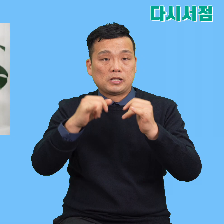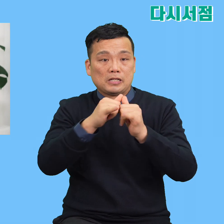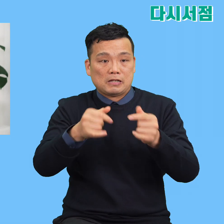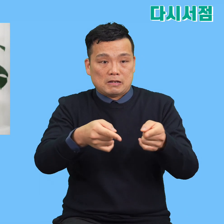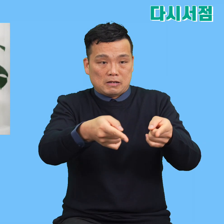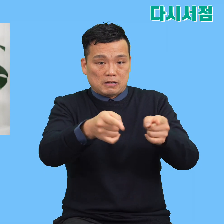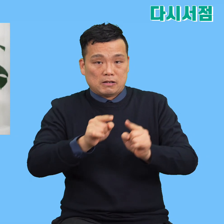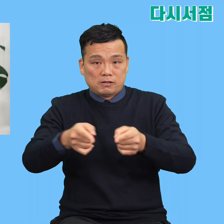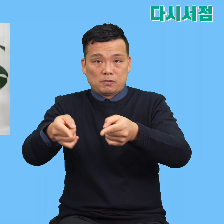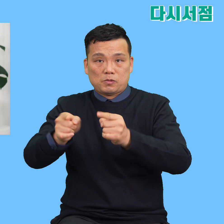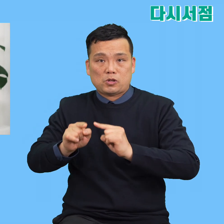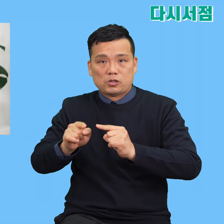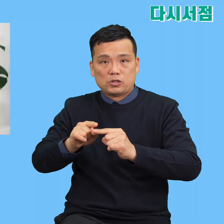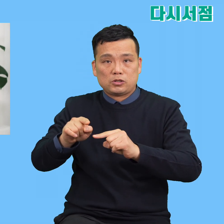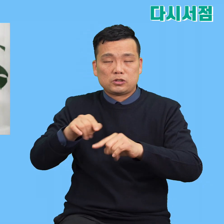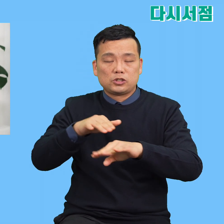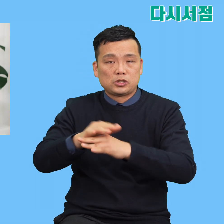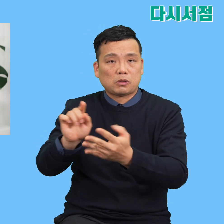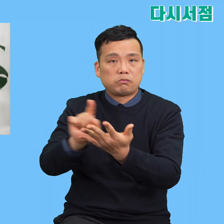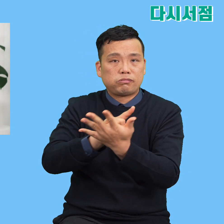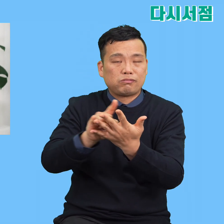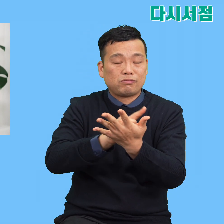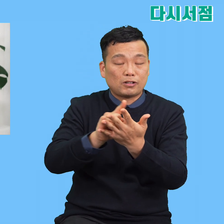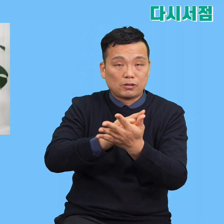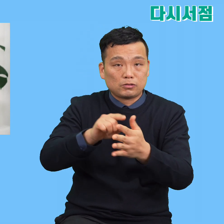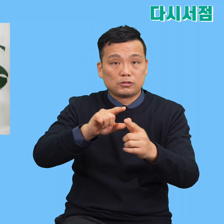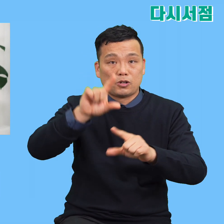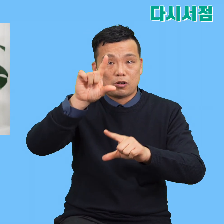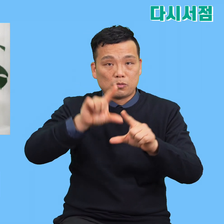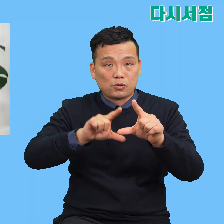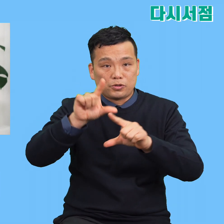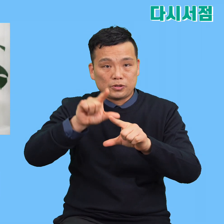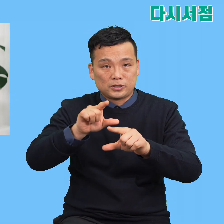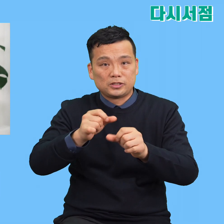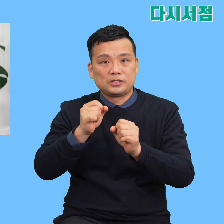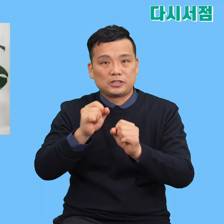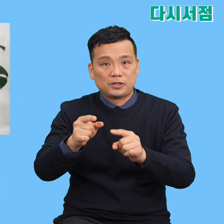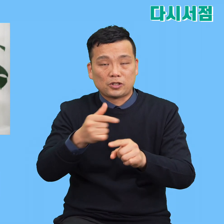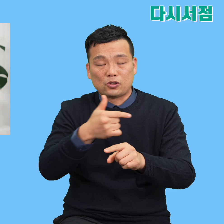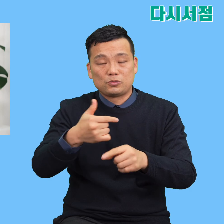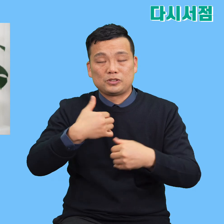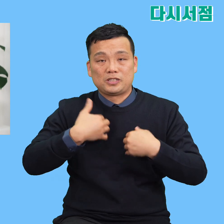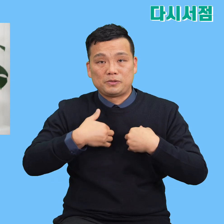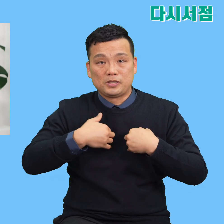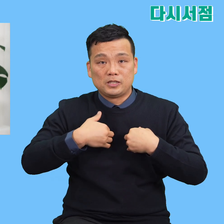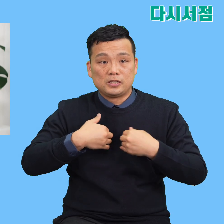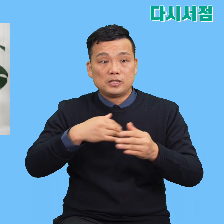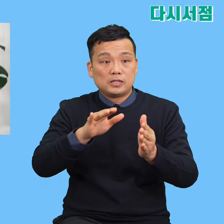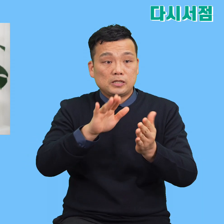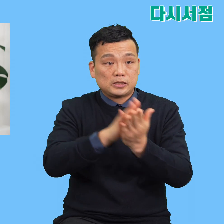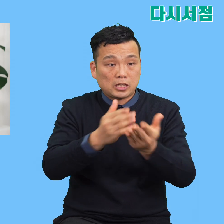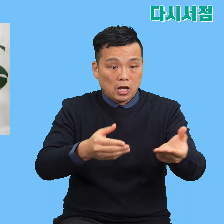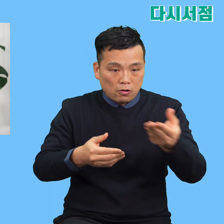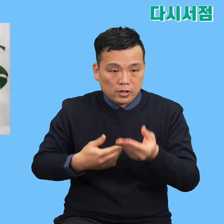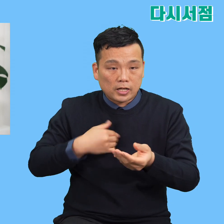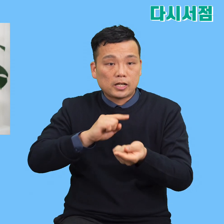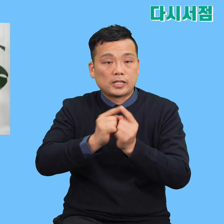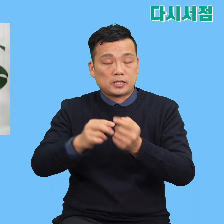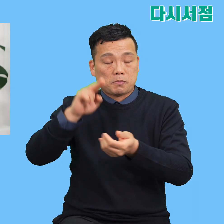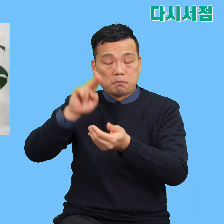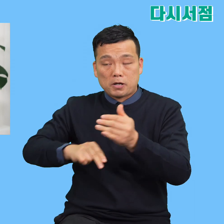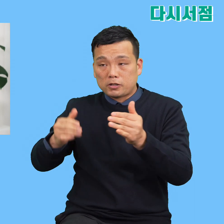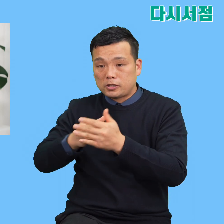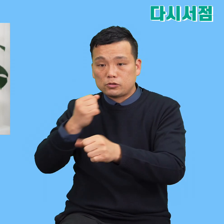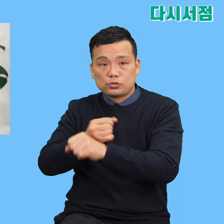하기 때문에 어떻게 보면 비즈니스 관계일 수도 있는데 내가 책 팔아주고 그만큼 수수료 뗄게 하는 되게 계산적인 관계일